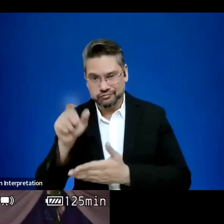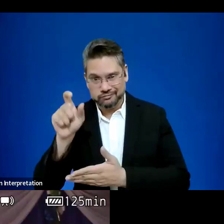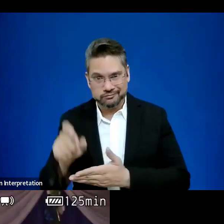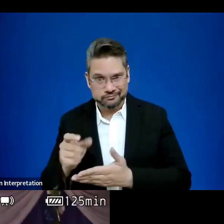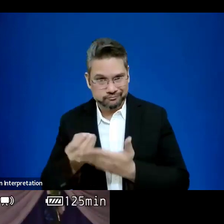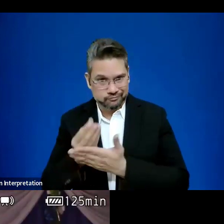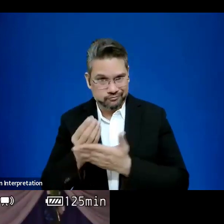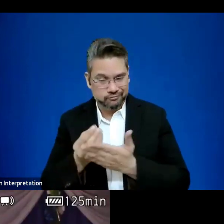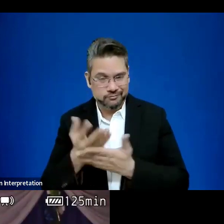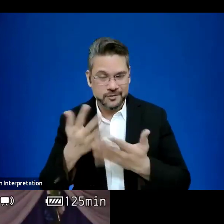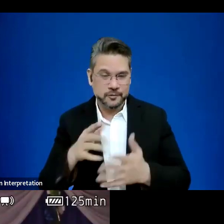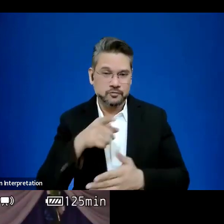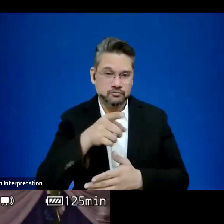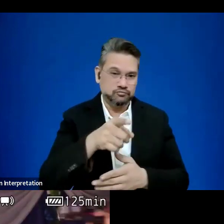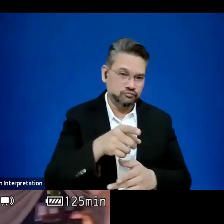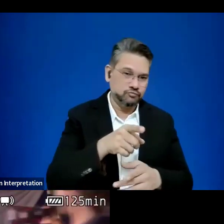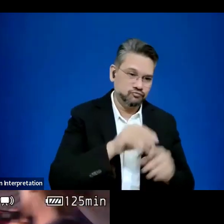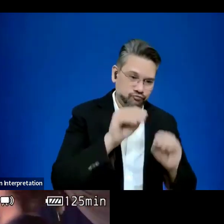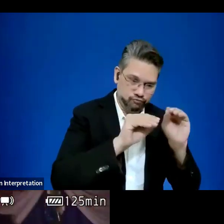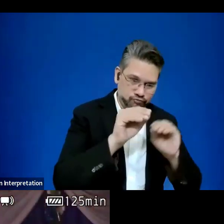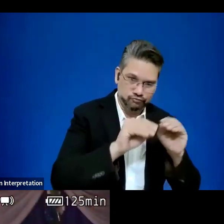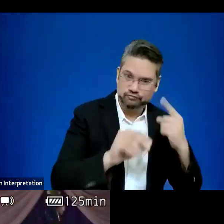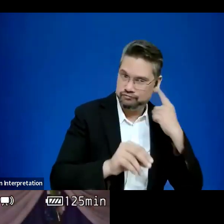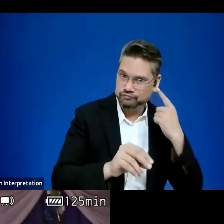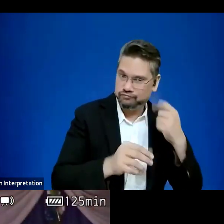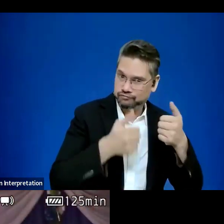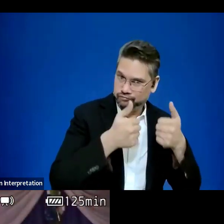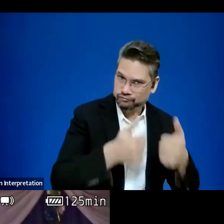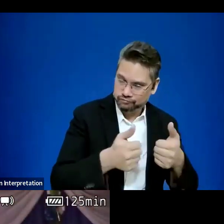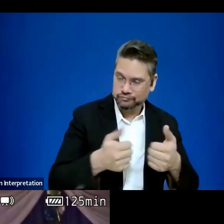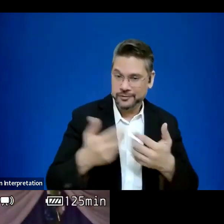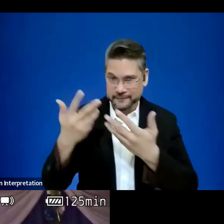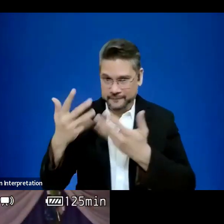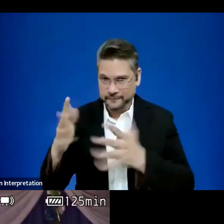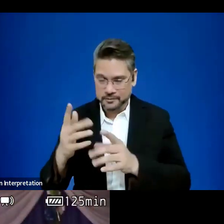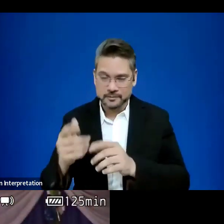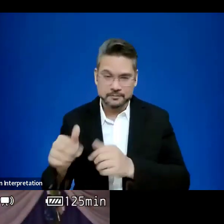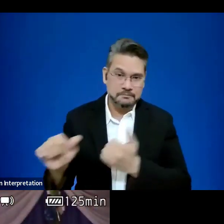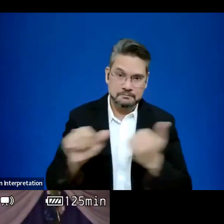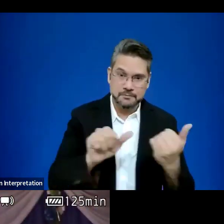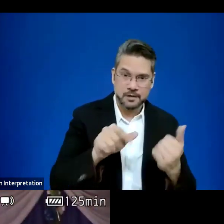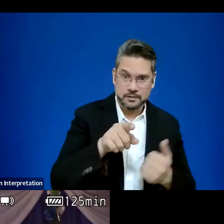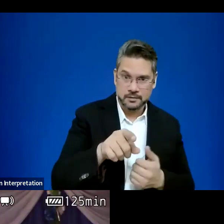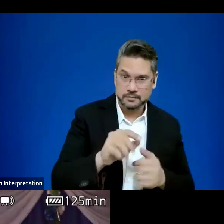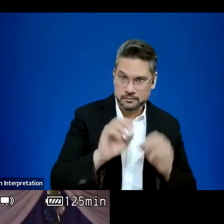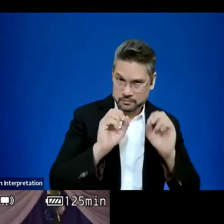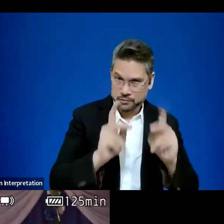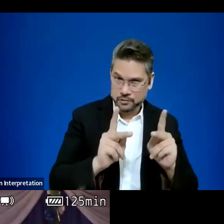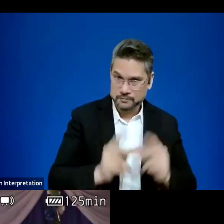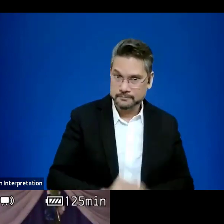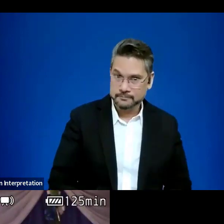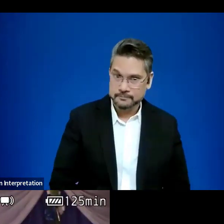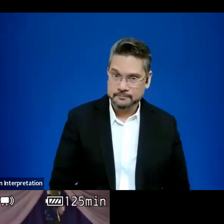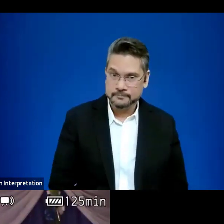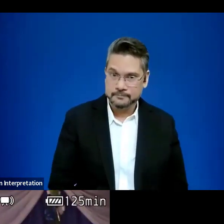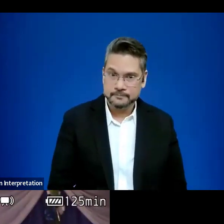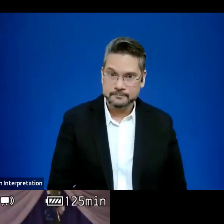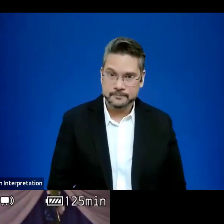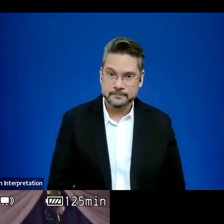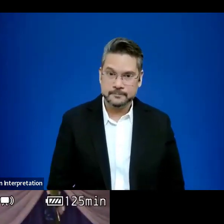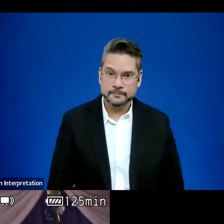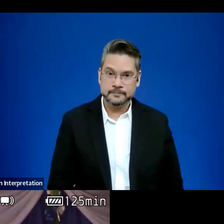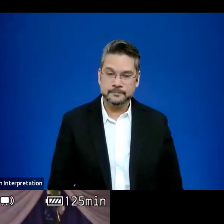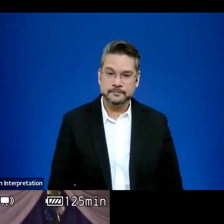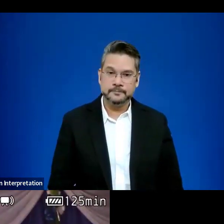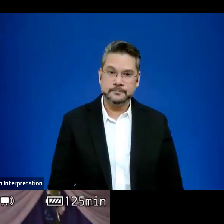所以我们会移到下一个讲者。所以 Rubina， 你可以去看检查一下你的麦克风，我们